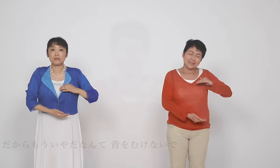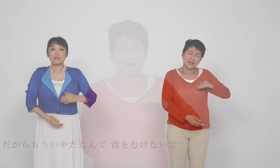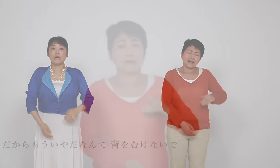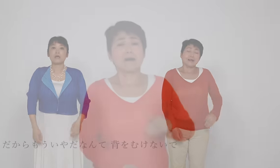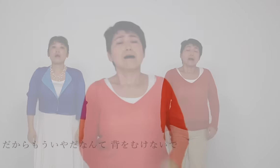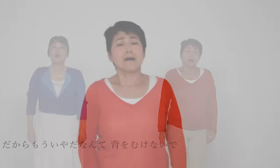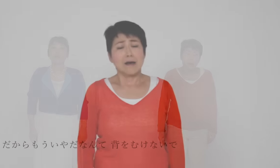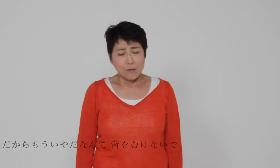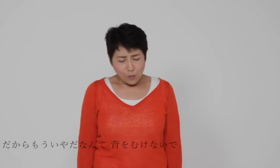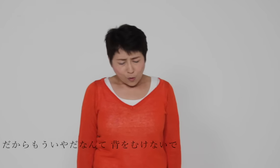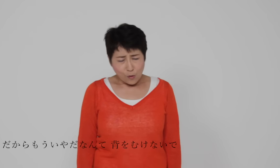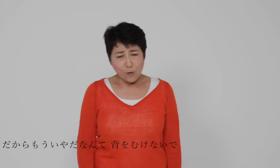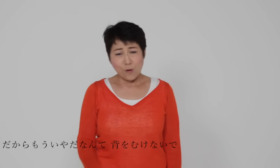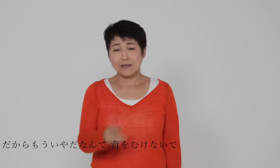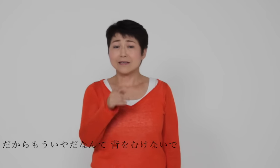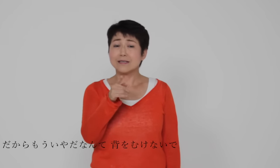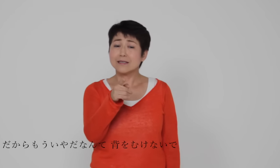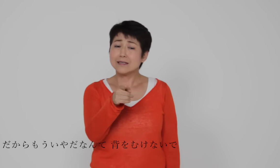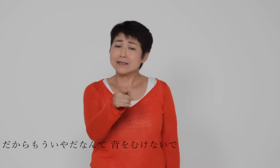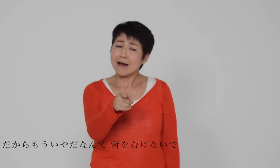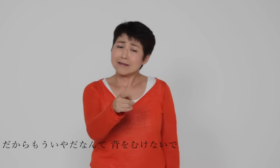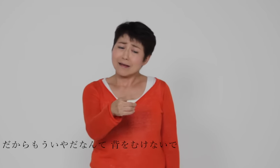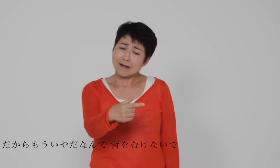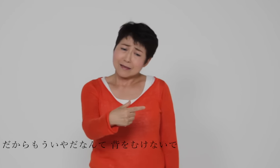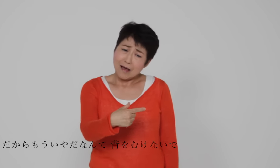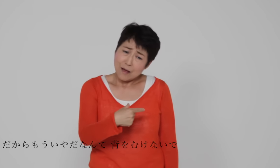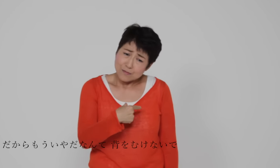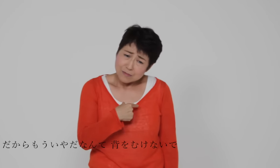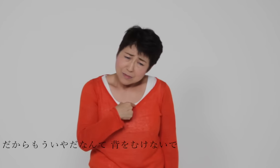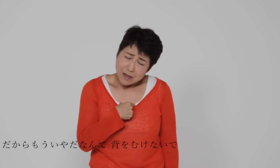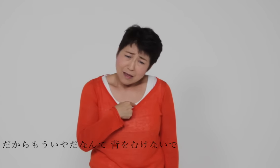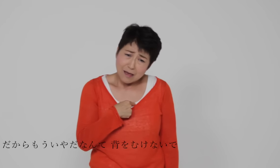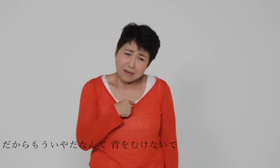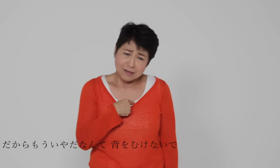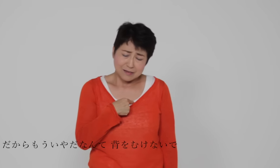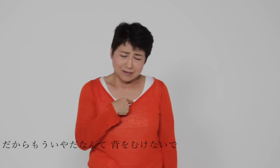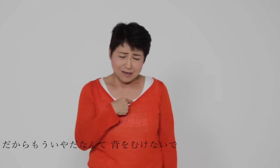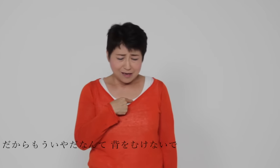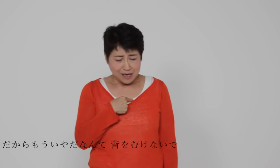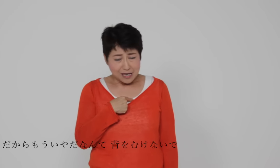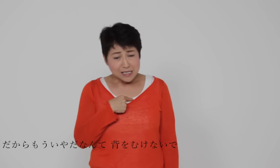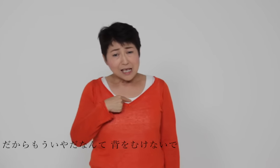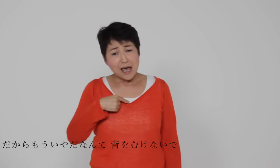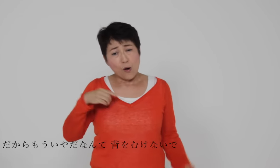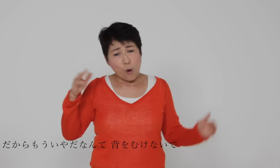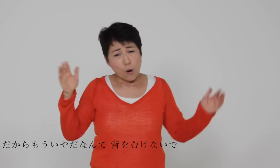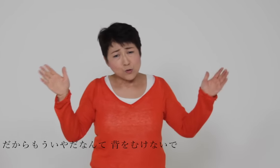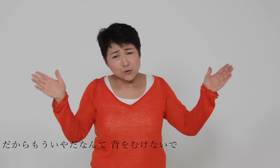だからもう嫌だなんて背を向